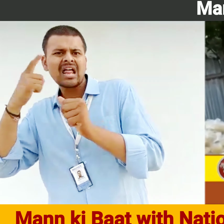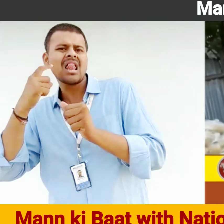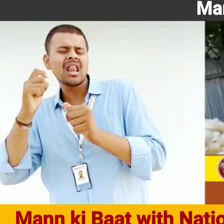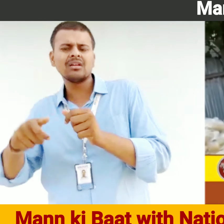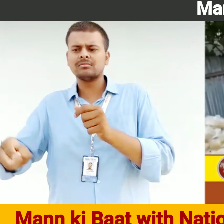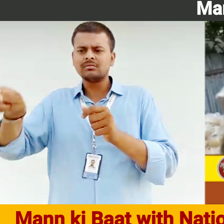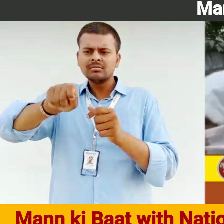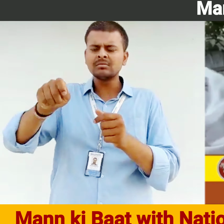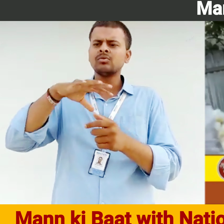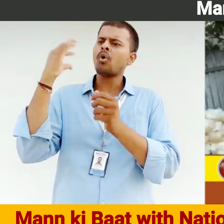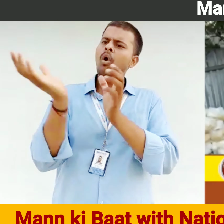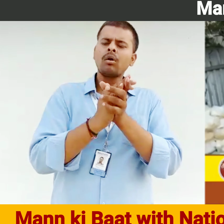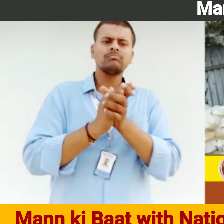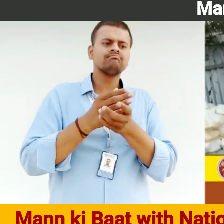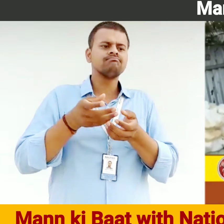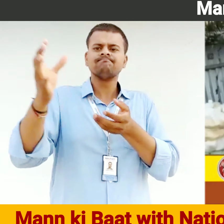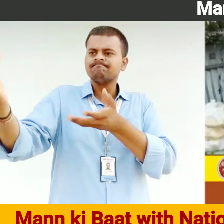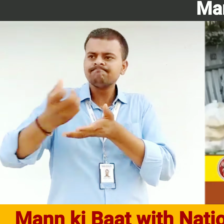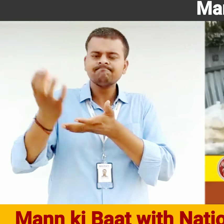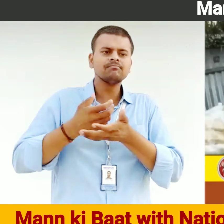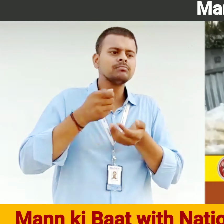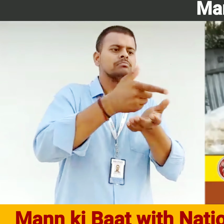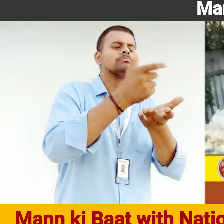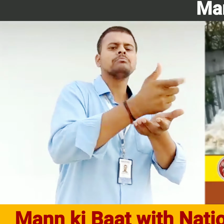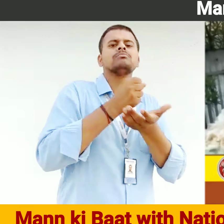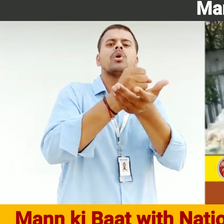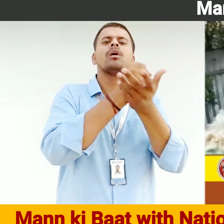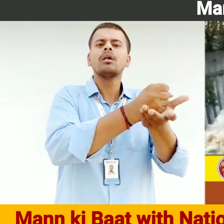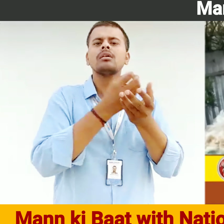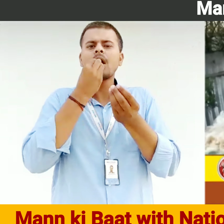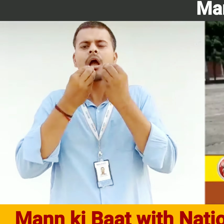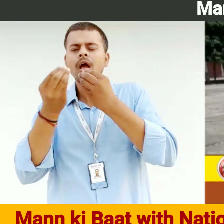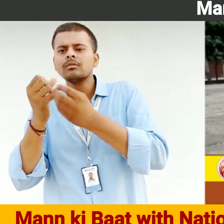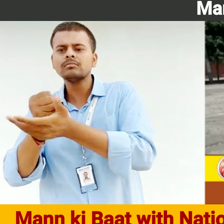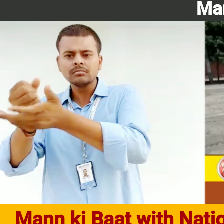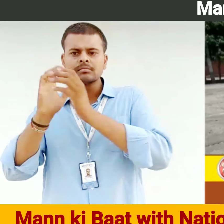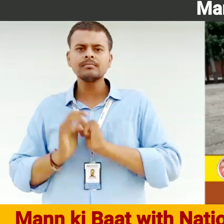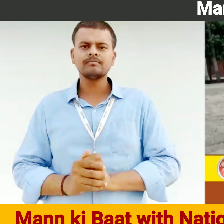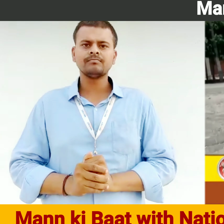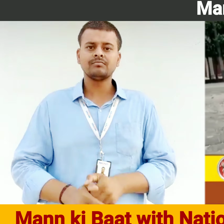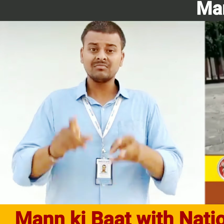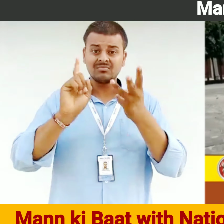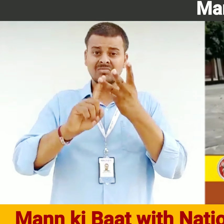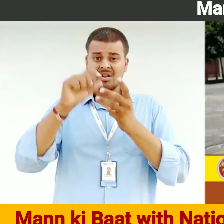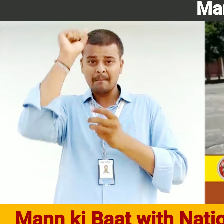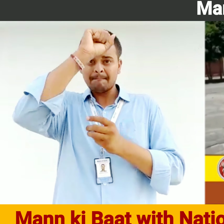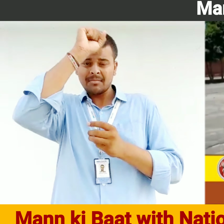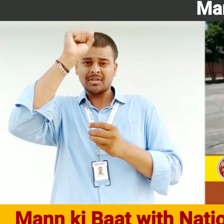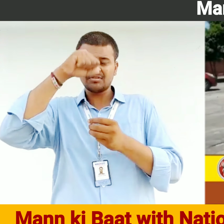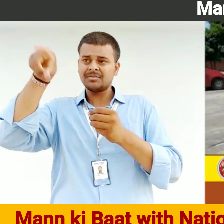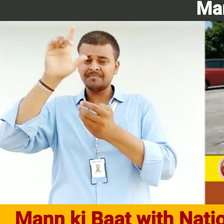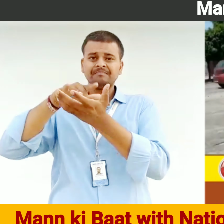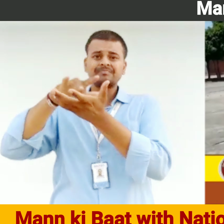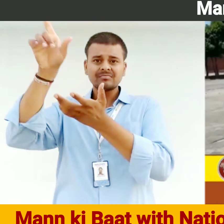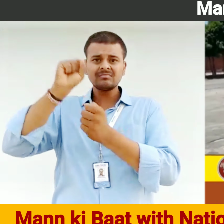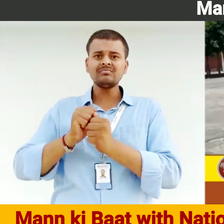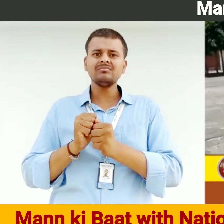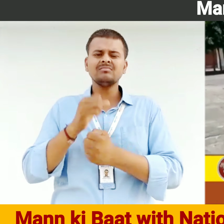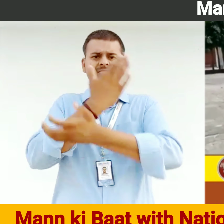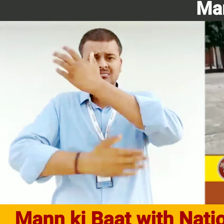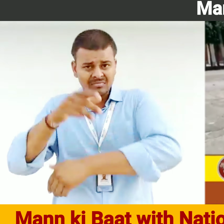के पठानकोट से भी एक ऐसा ही उदाहरण मुझे पता चला। यहाँ दिव्यांग भाई राजू ने दूसरों